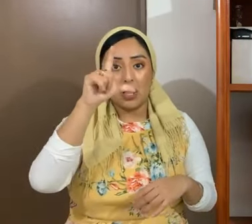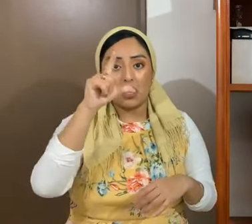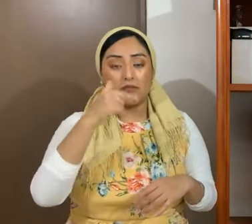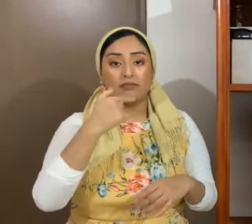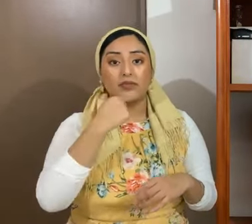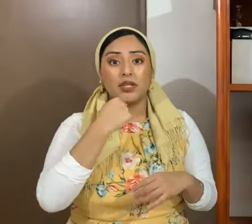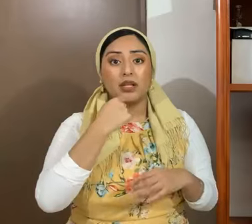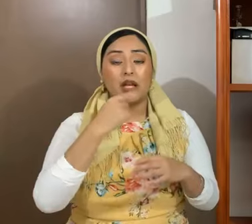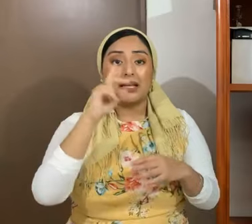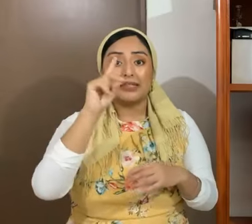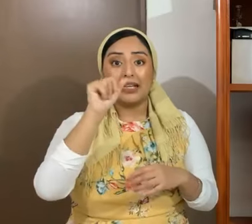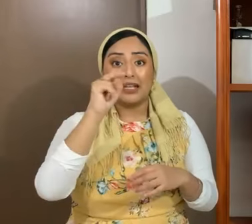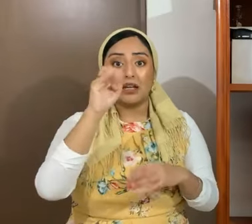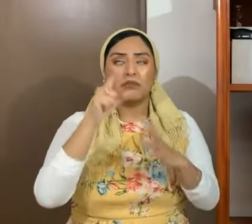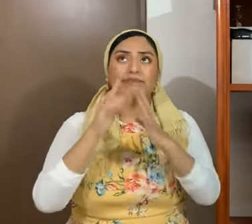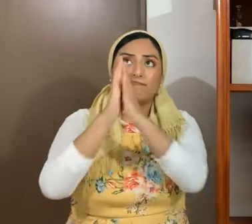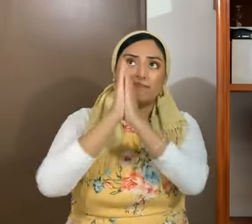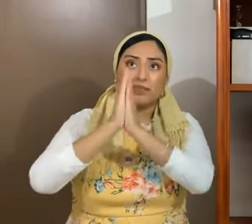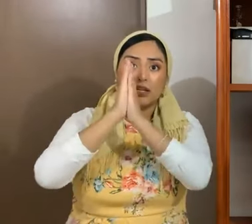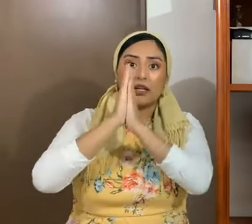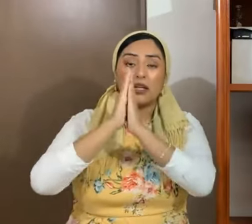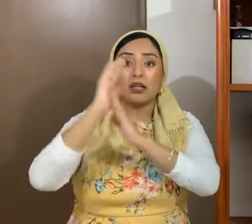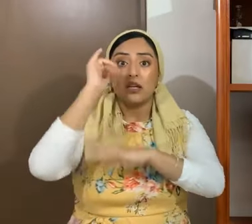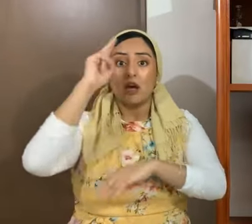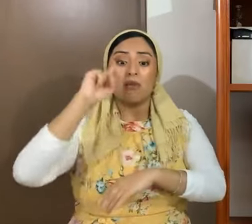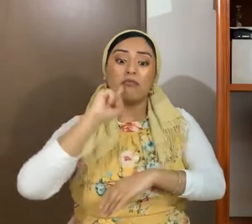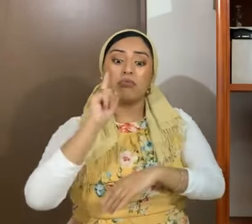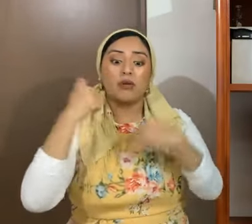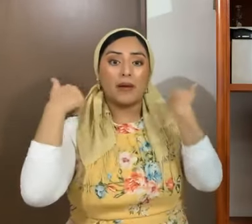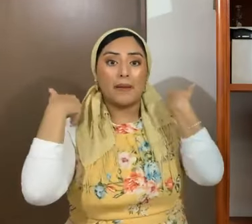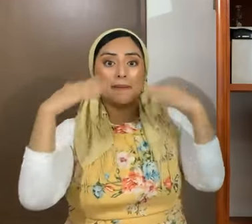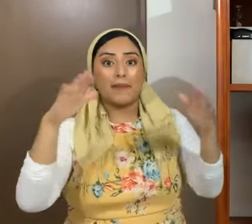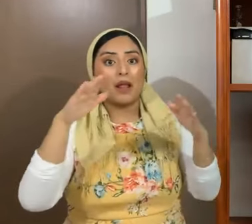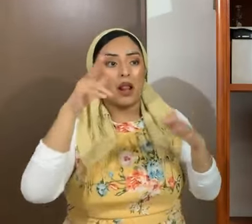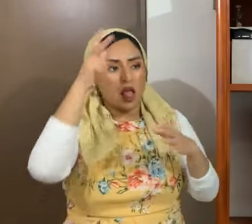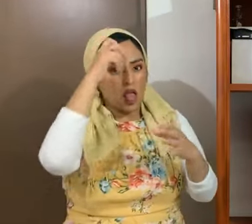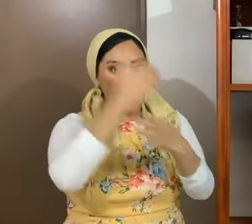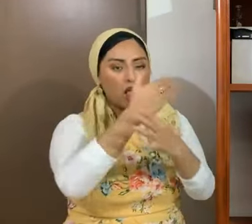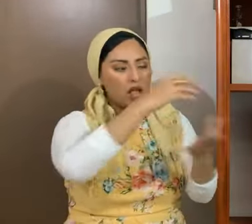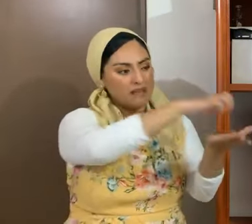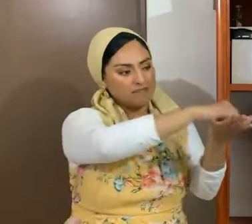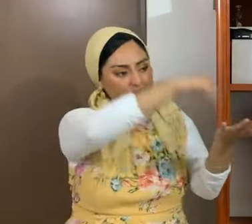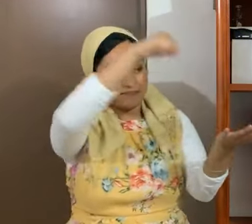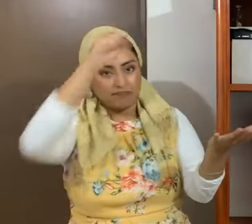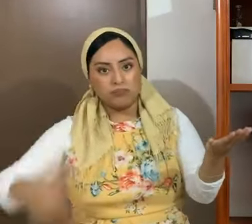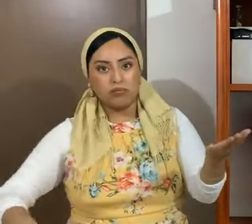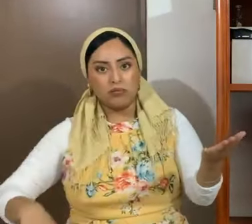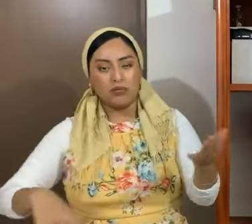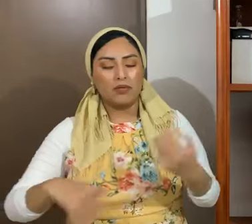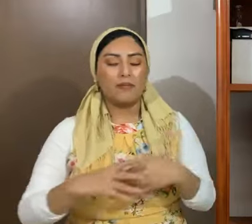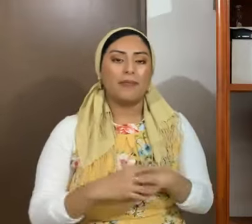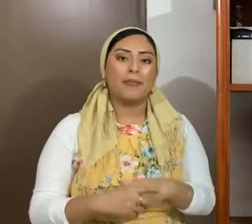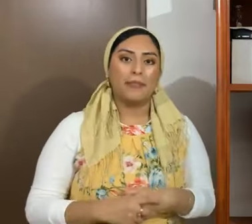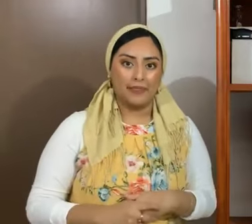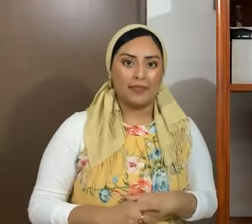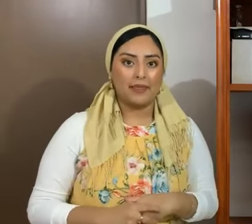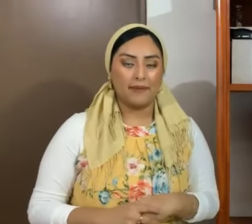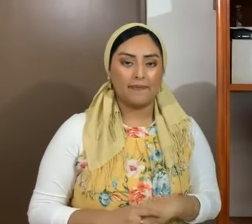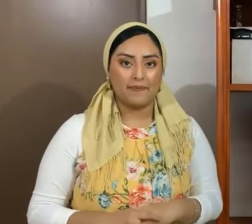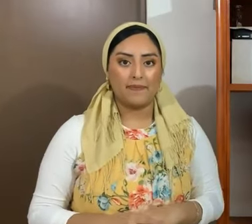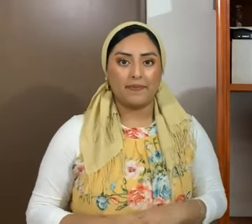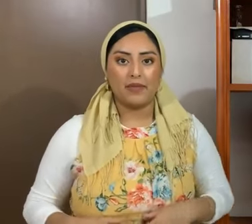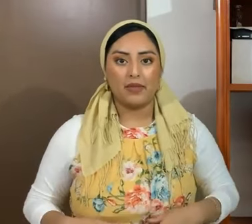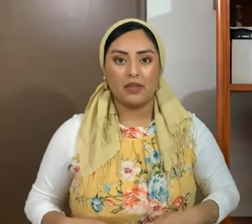estaba siendo retenida. Entonces Yahweh envió un malaj para que quite a la potestad que está estorbando y la oración se cumpla, la petición